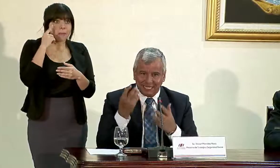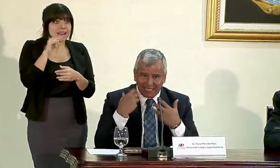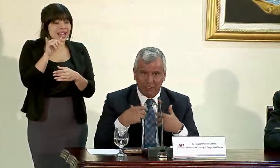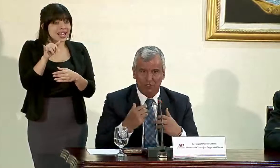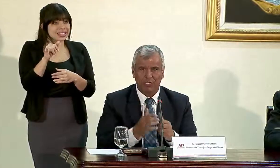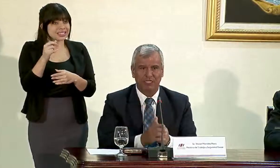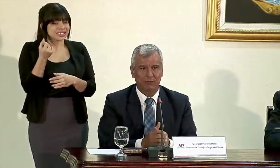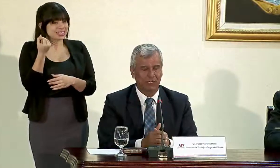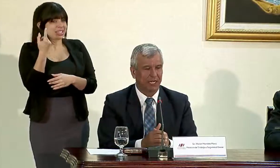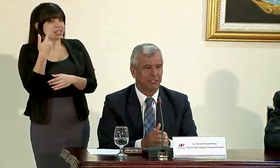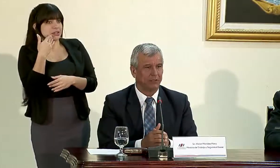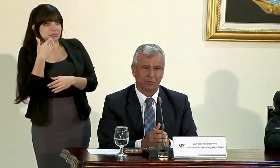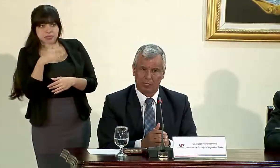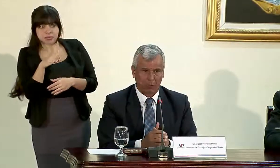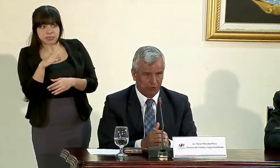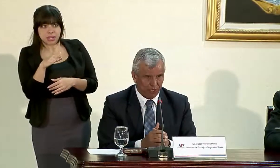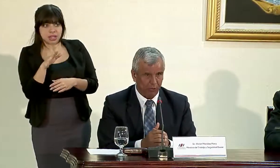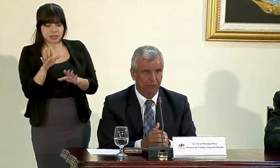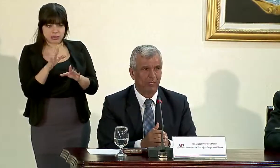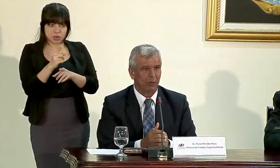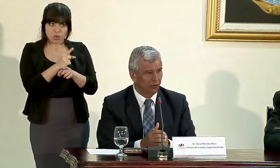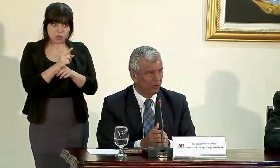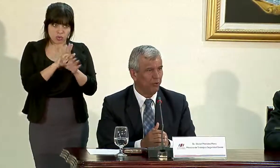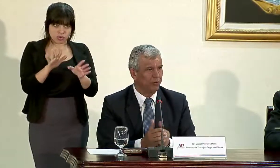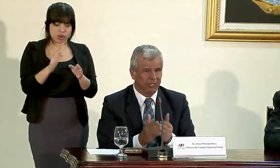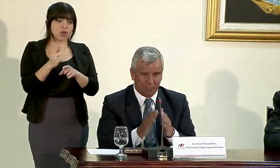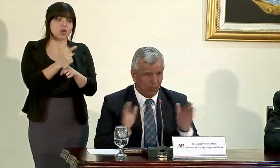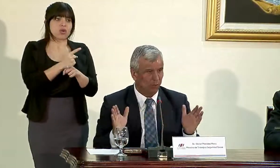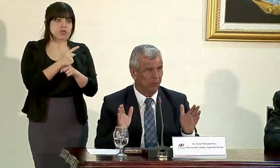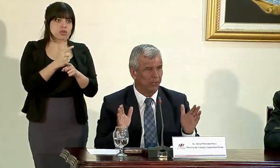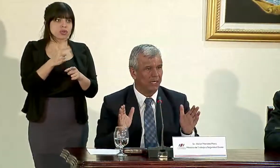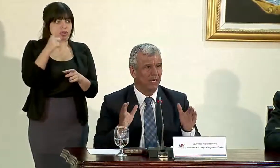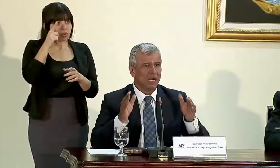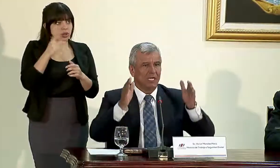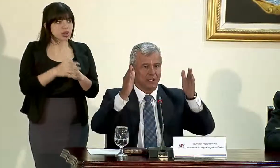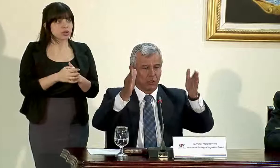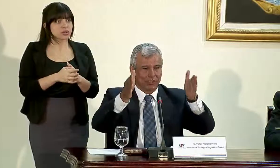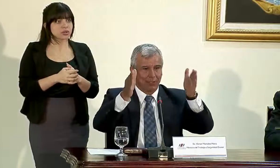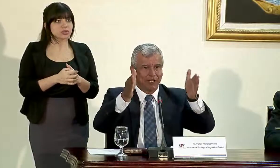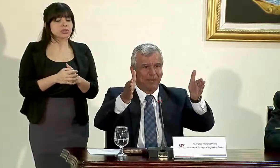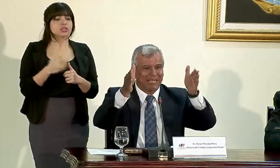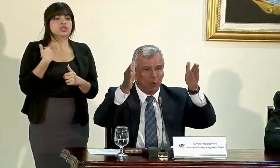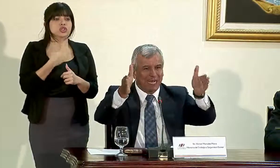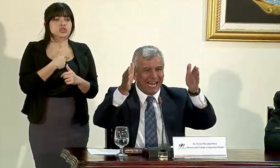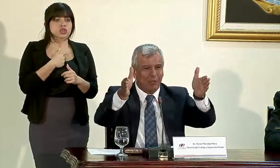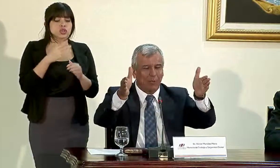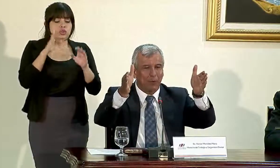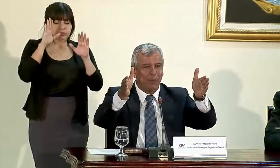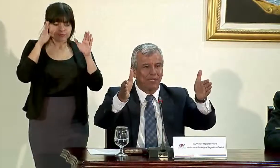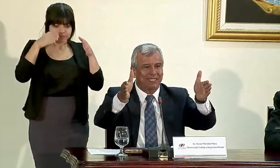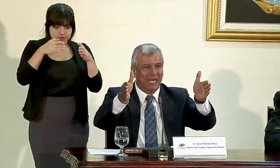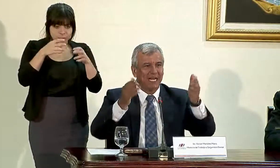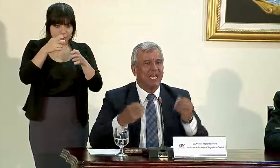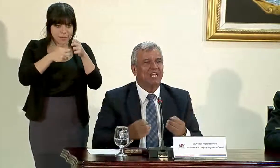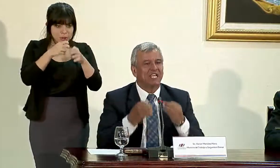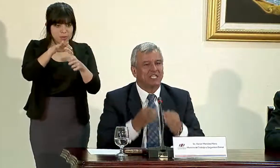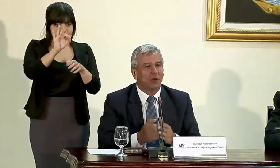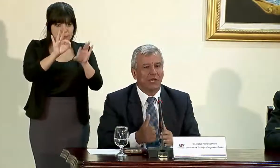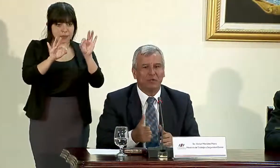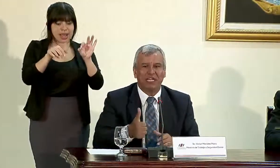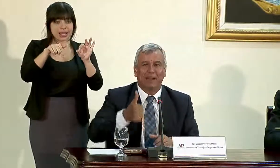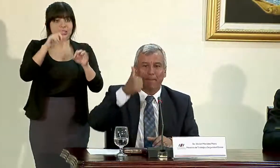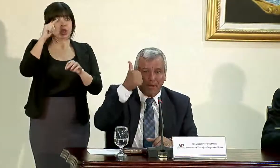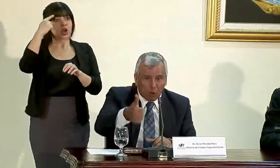que esa sensación se desarrollara, la corrijo desde luego, ¿verdad? Lo que estamos es ubicando el problema donde está y